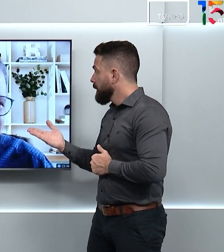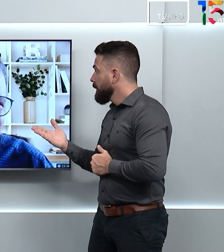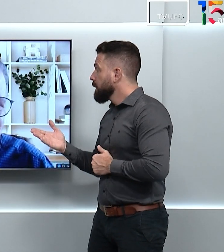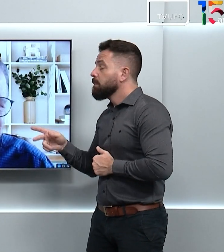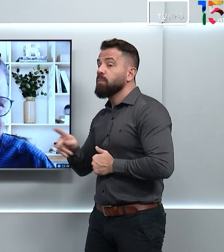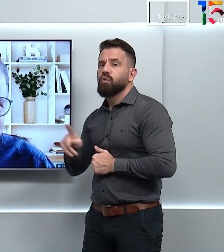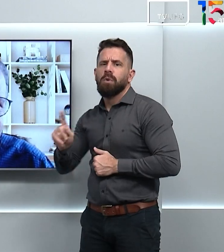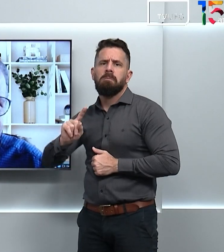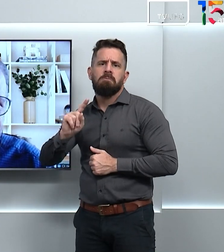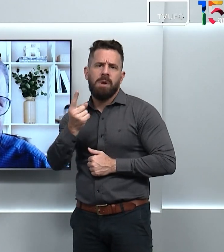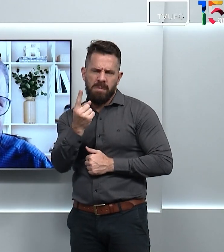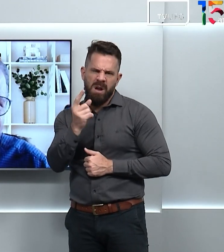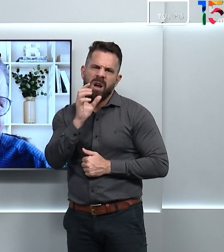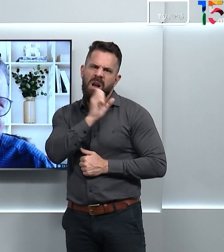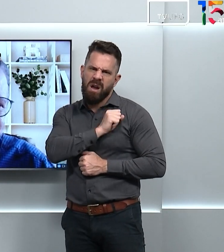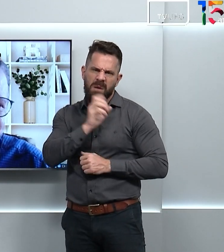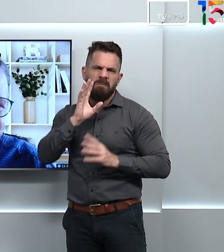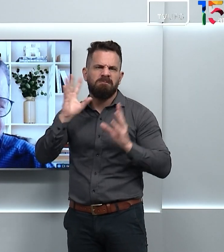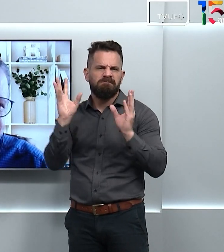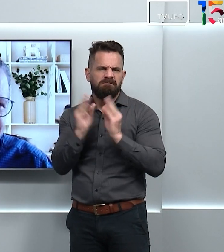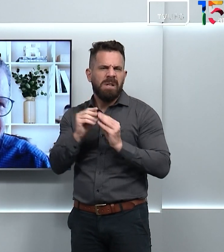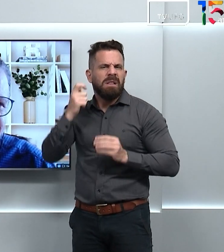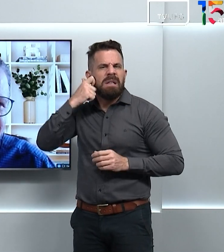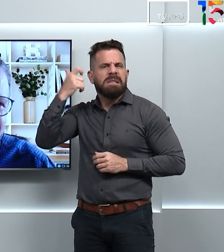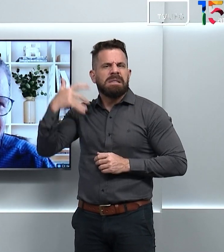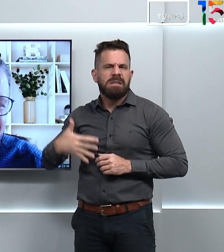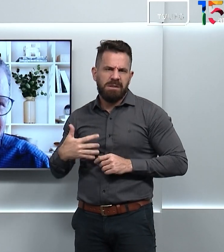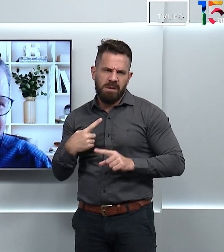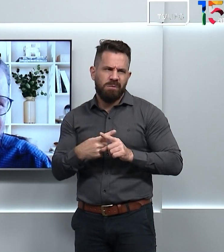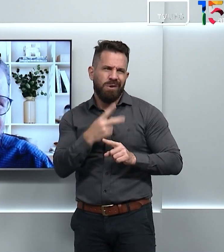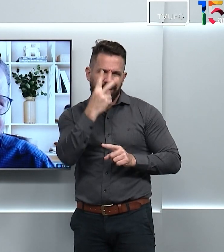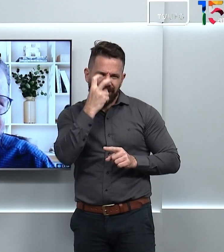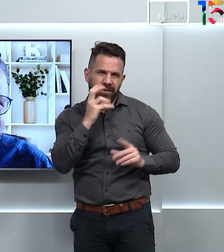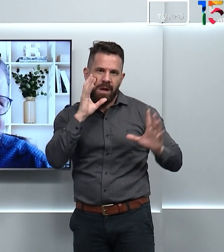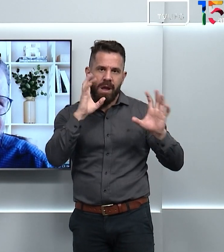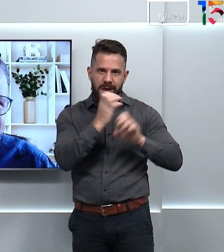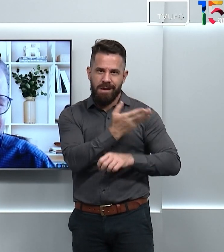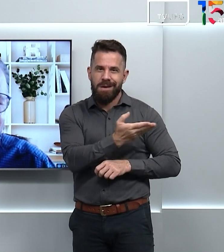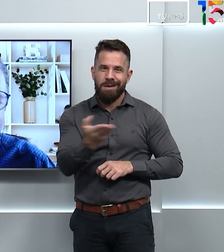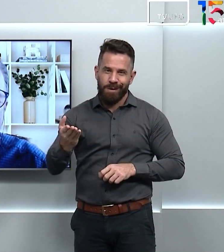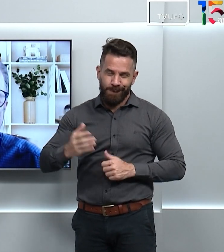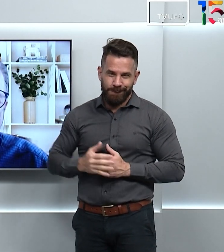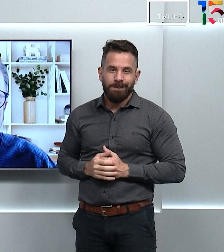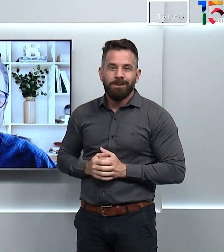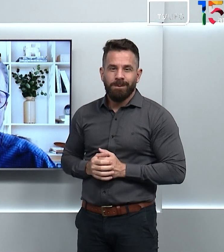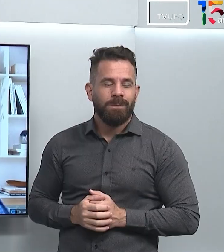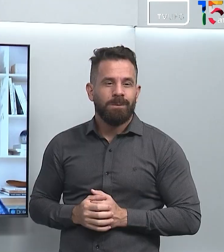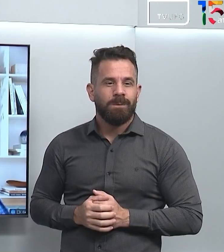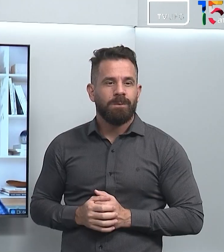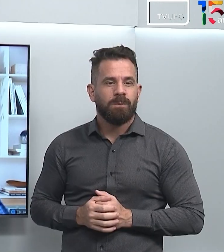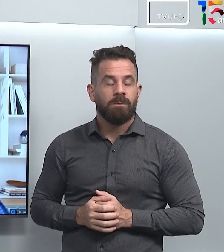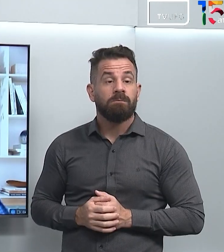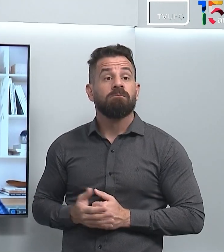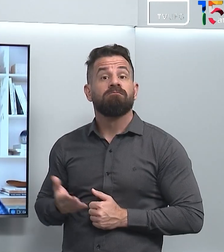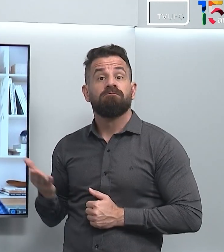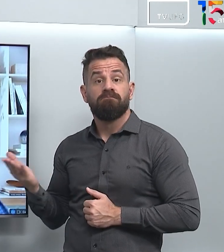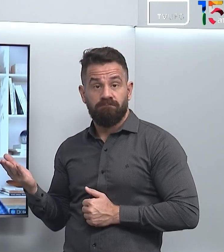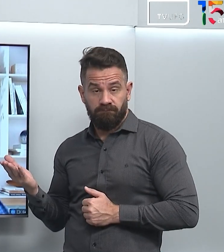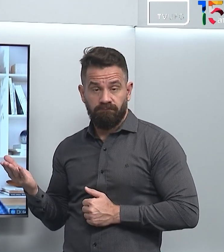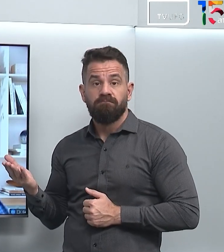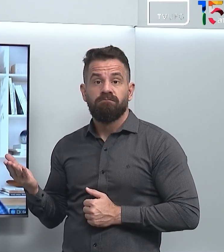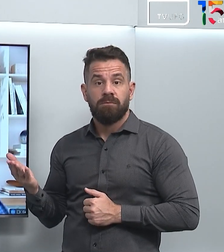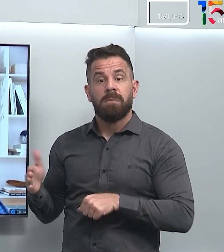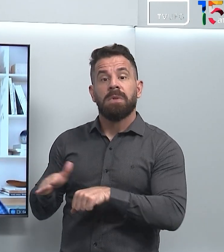só que o senhor faça uma rápida descrição física para o nosso público cego de baixa visão. Bom, tenho